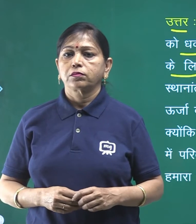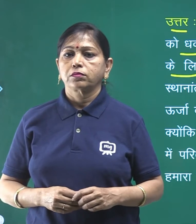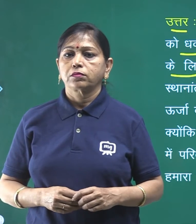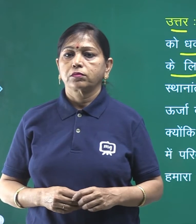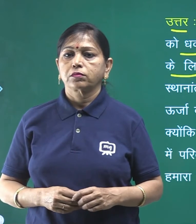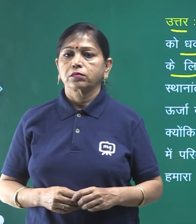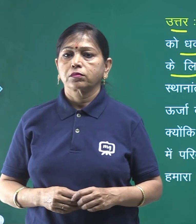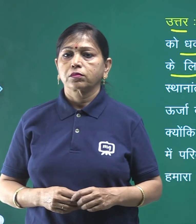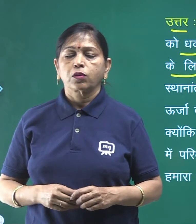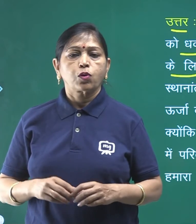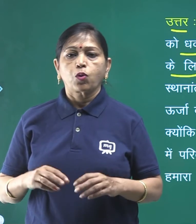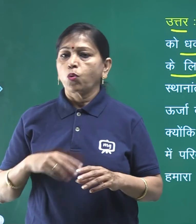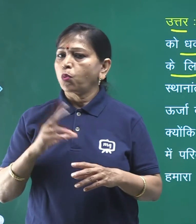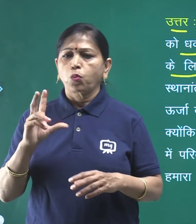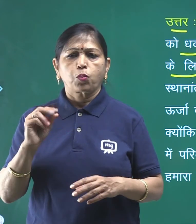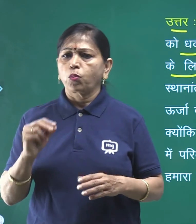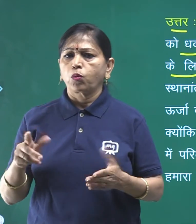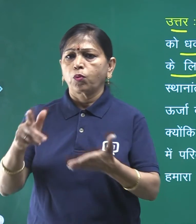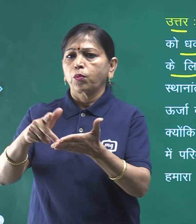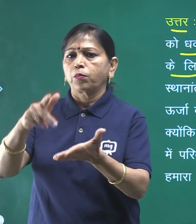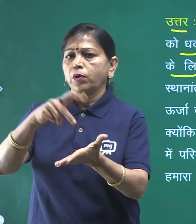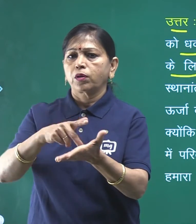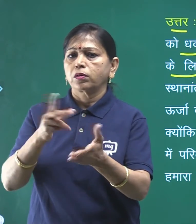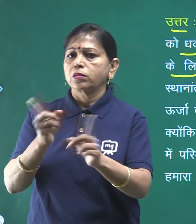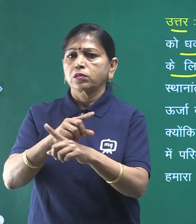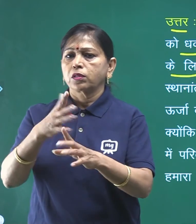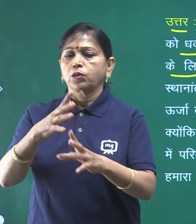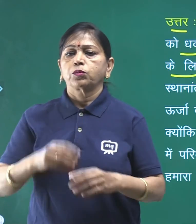कोई स्थानांतरण नहीं होता है।